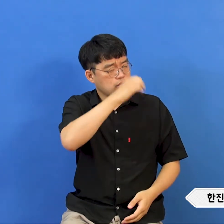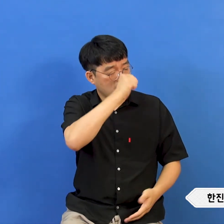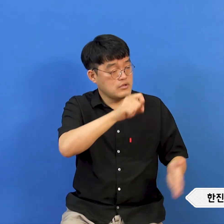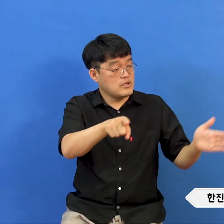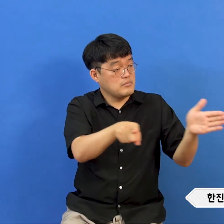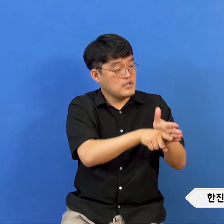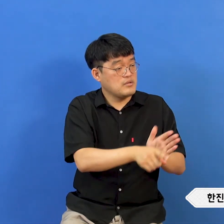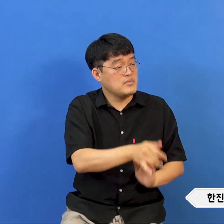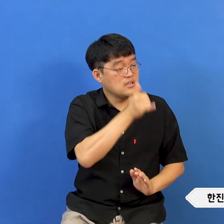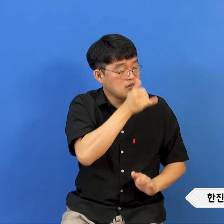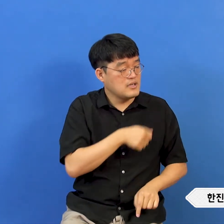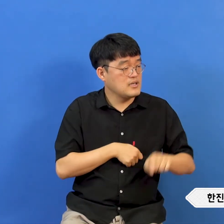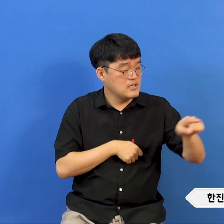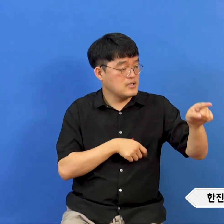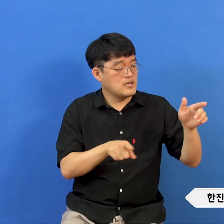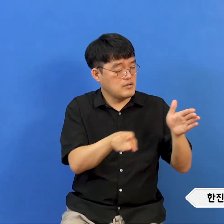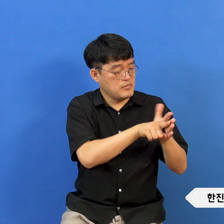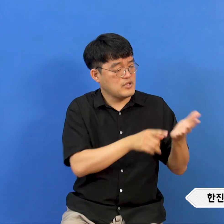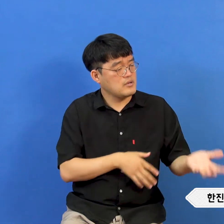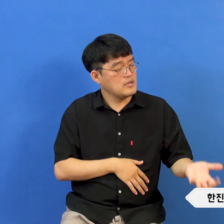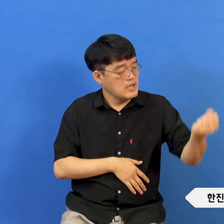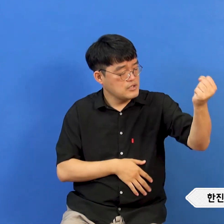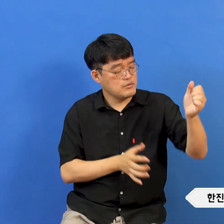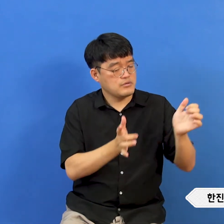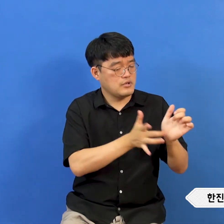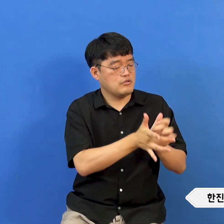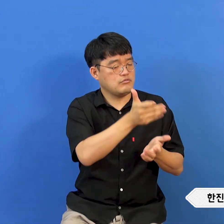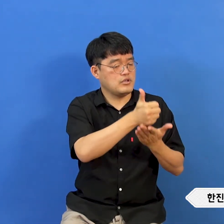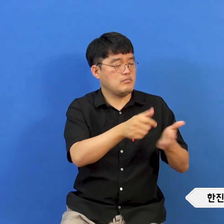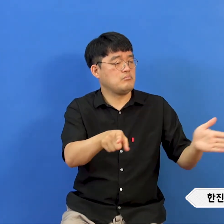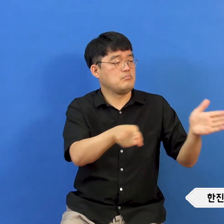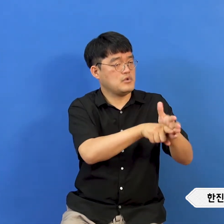있습니다. 그 믿음으로 예수를 믿으면 되는 겁니다.